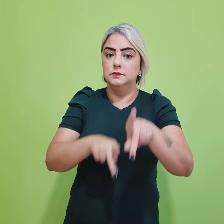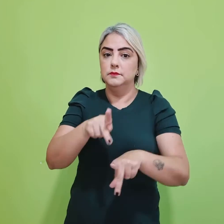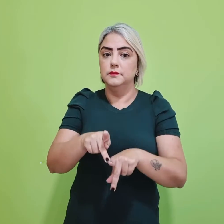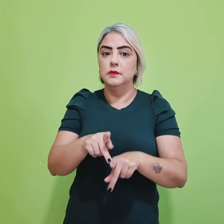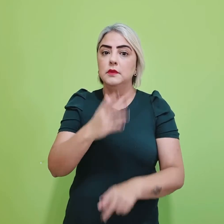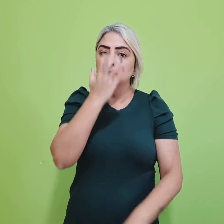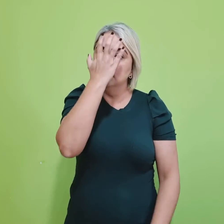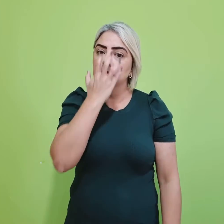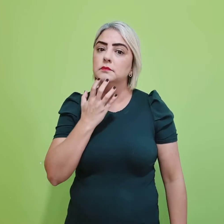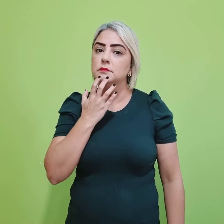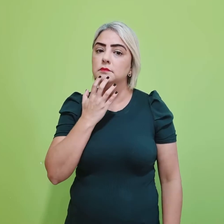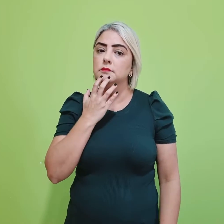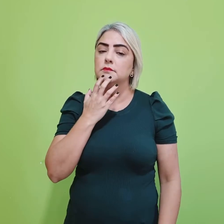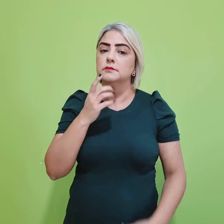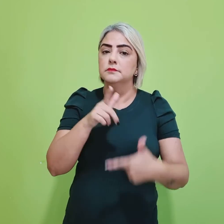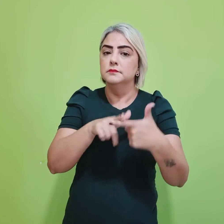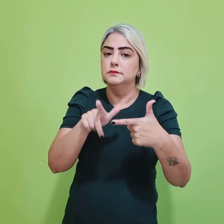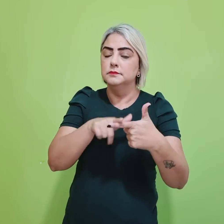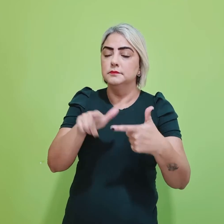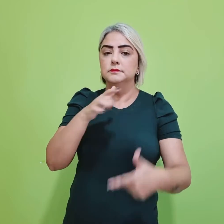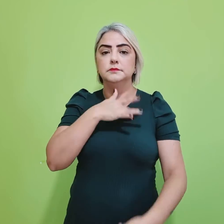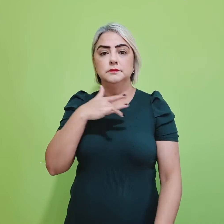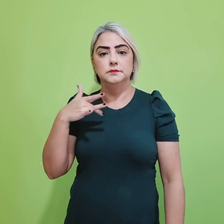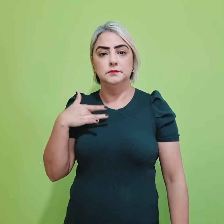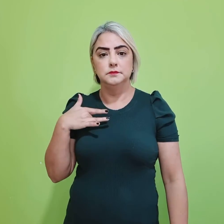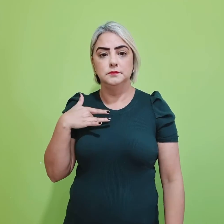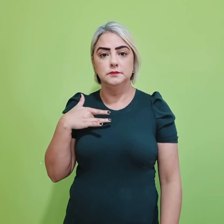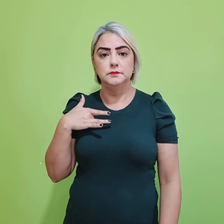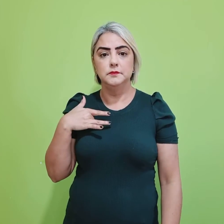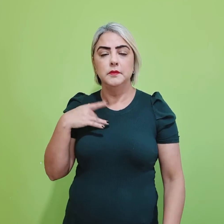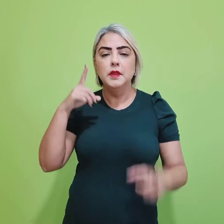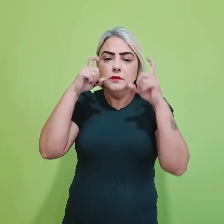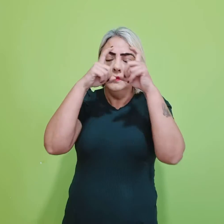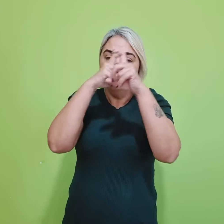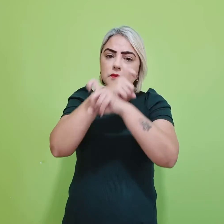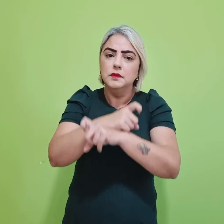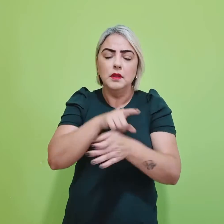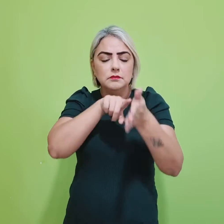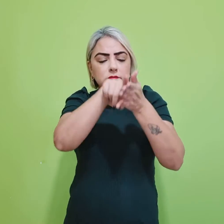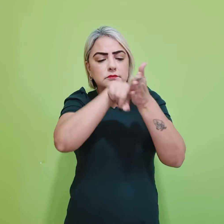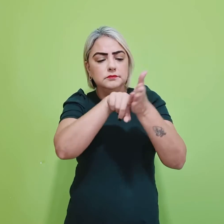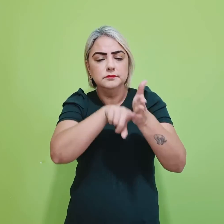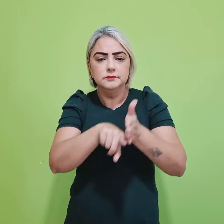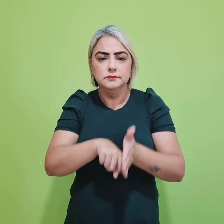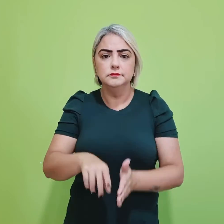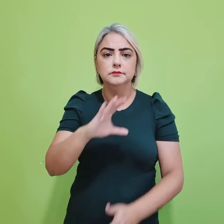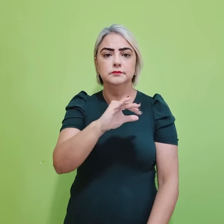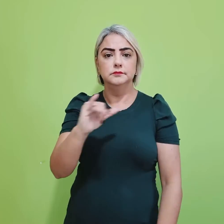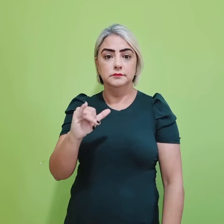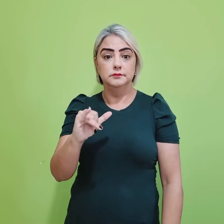população a gravidade do problema sanitário, dificultar a pesquisa científica